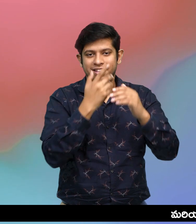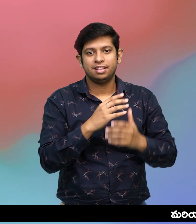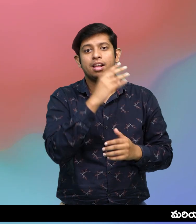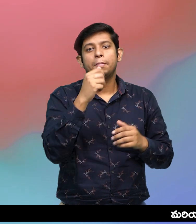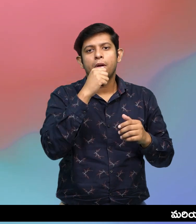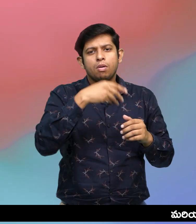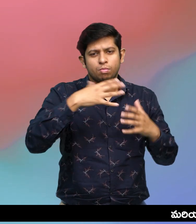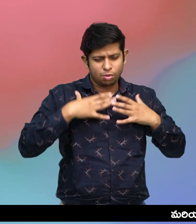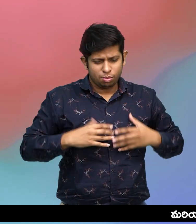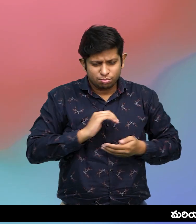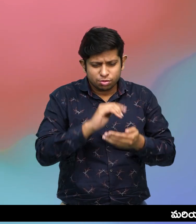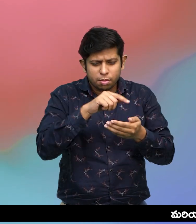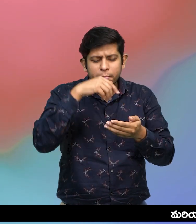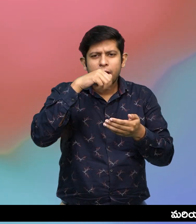కలిగి ఉంటాయి.